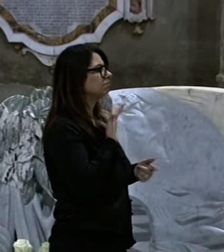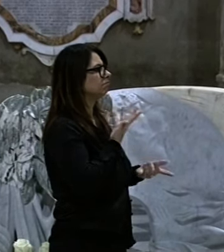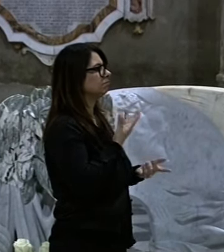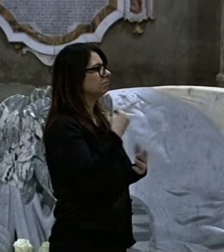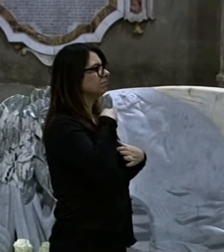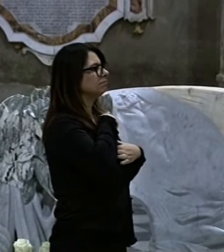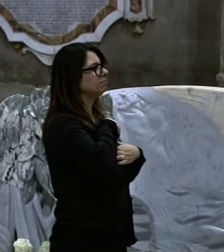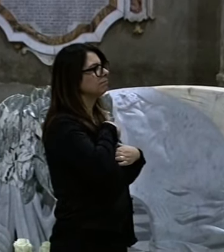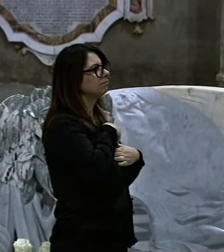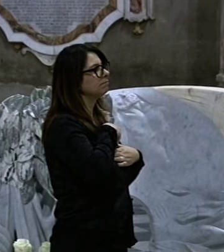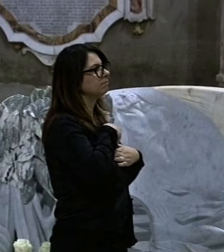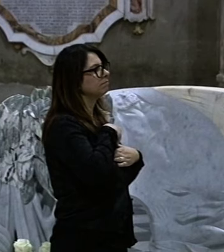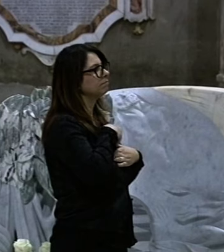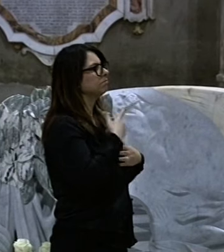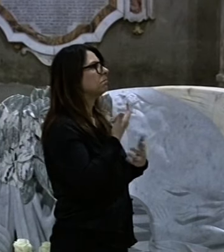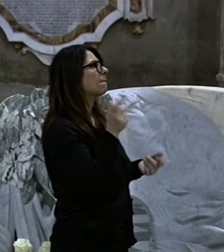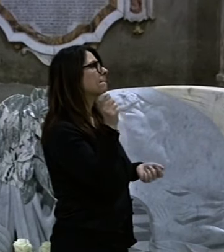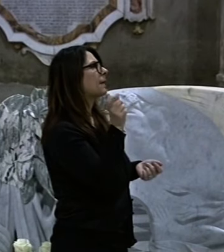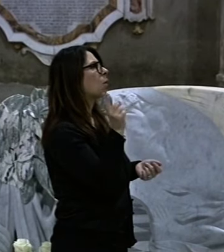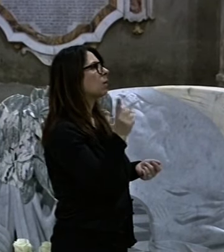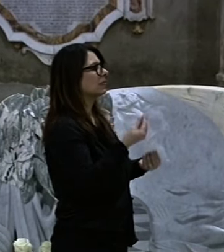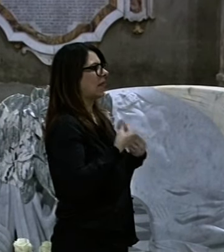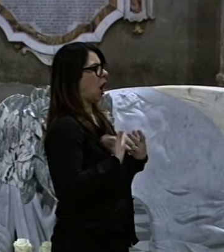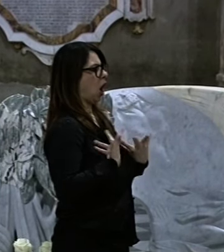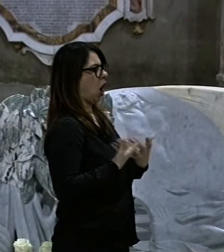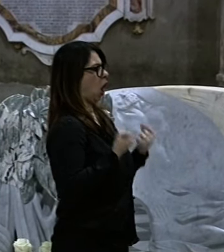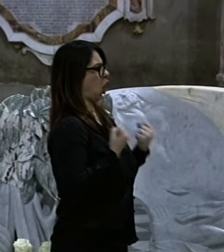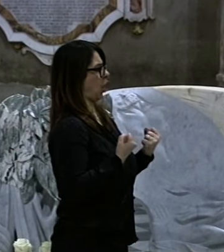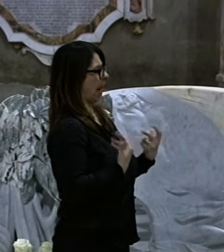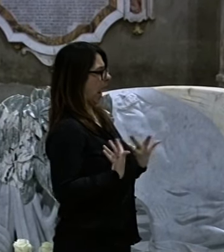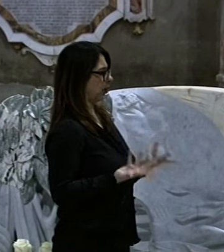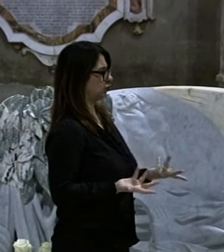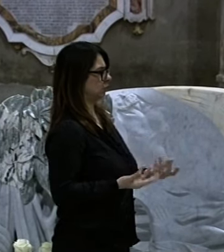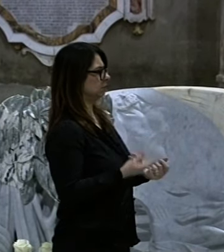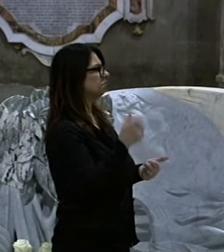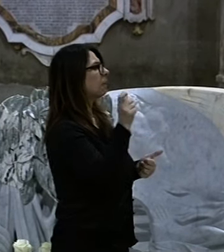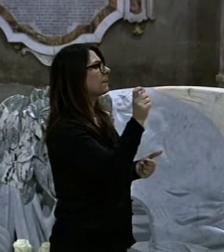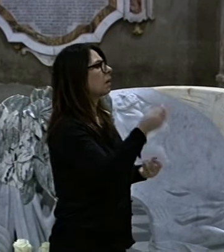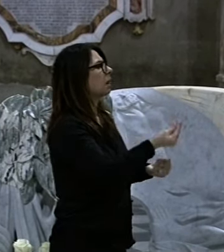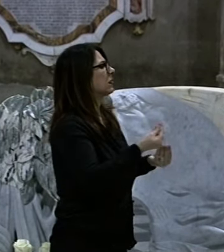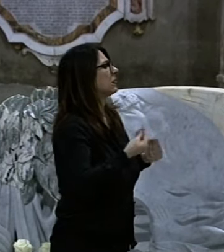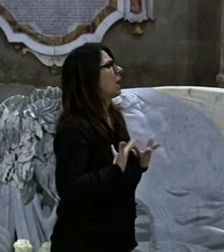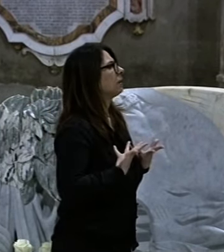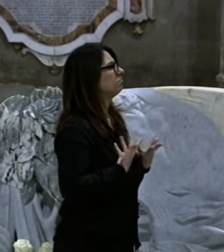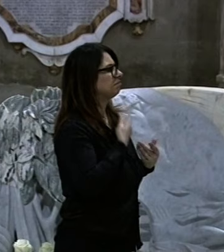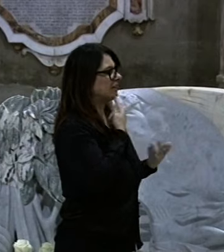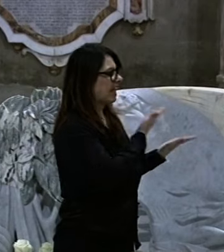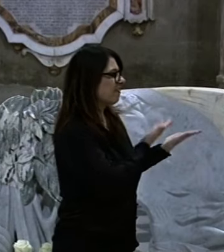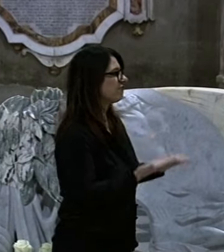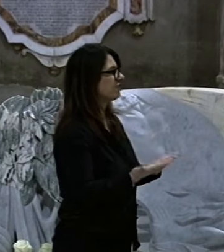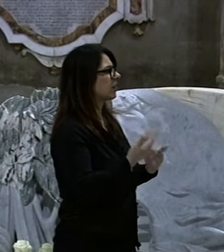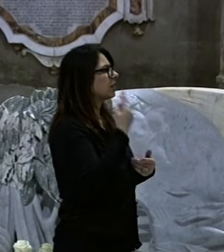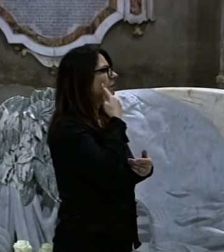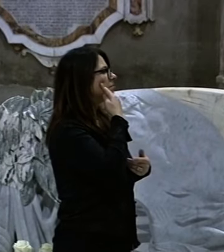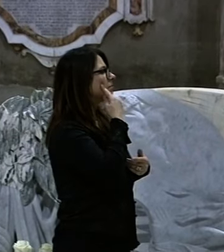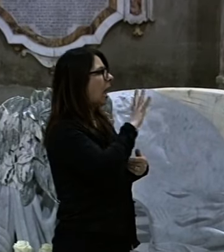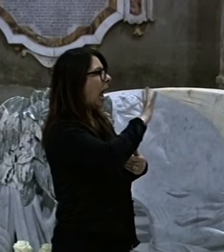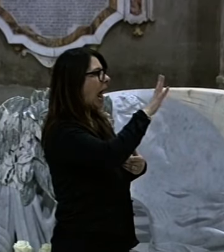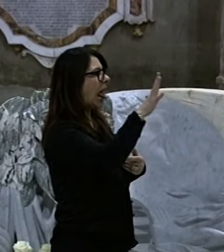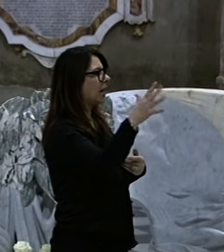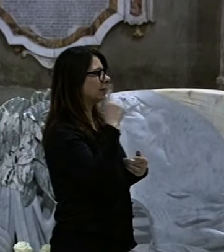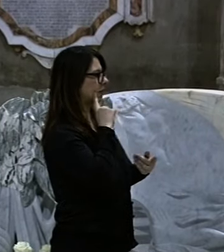consolazione, quella parola che ci porta incoraggiamento, quella parola che ci invita a vedere in modo rinnovato gli